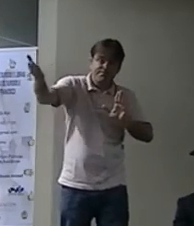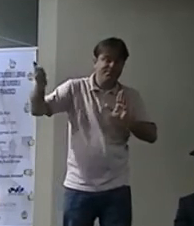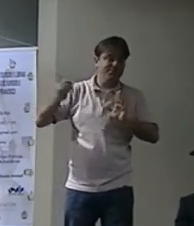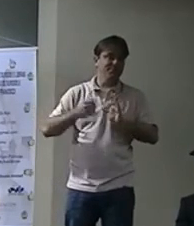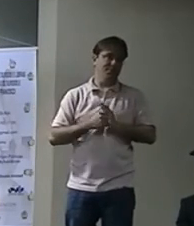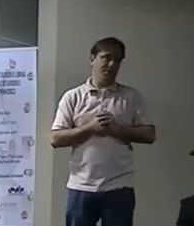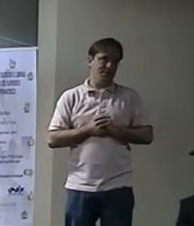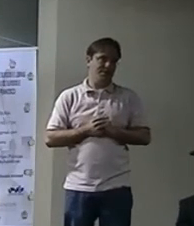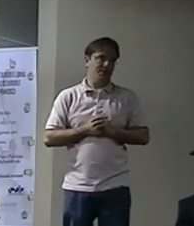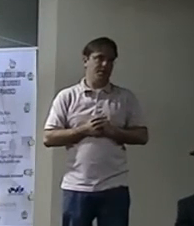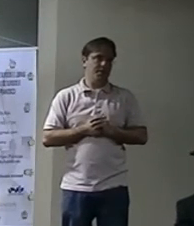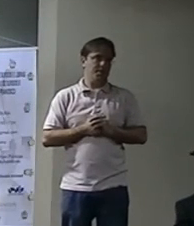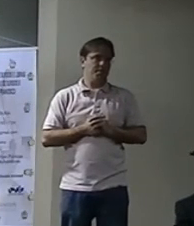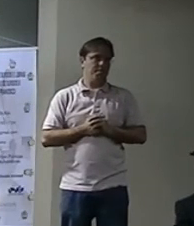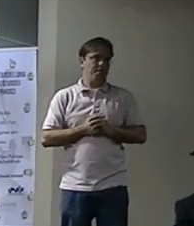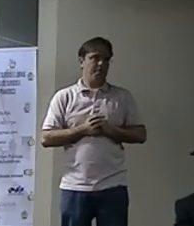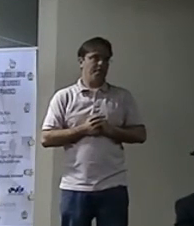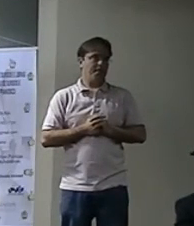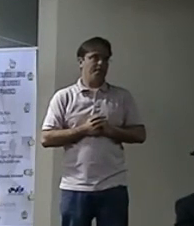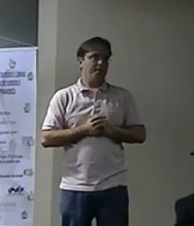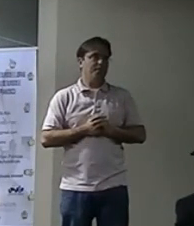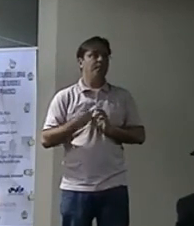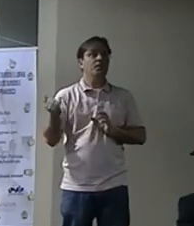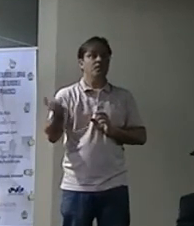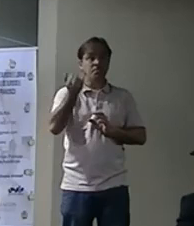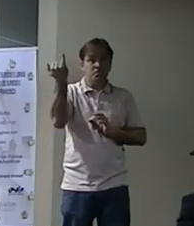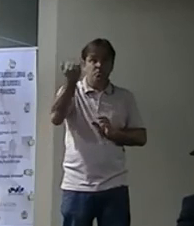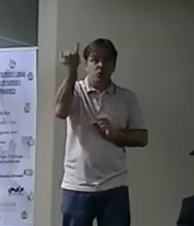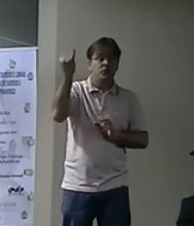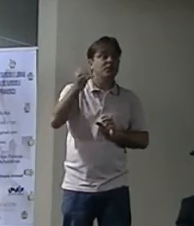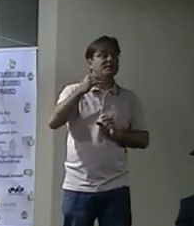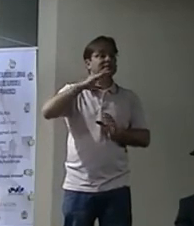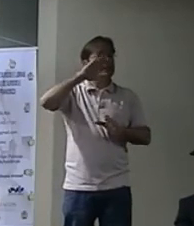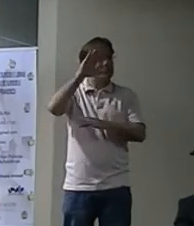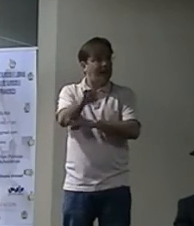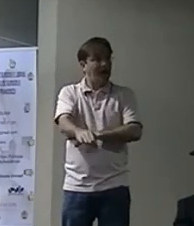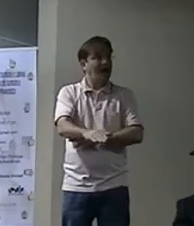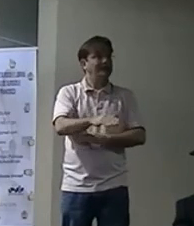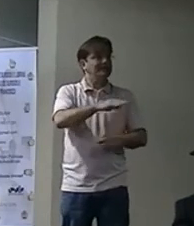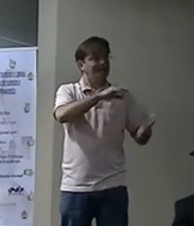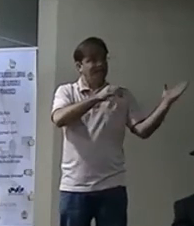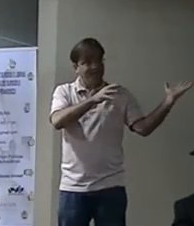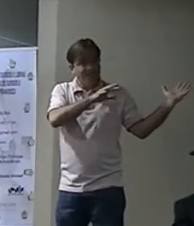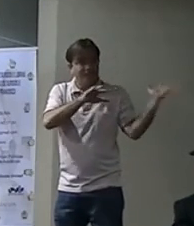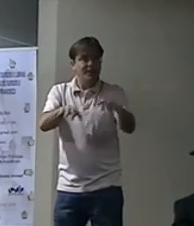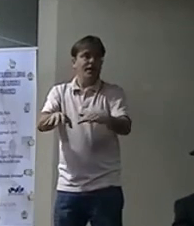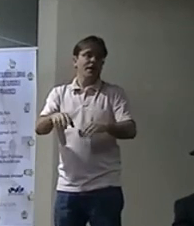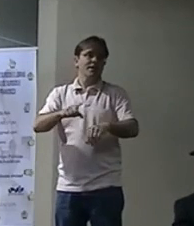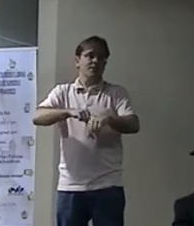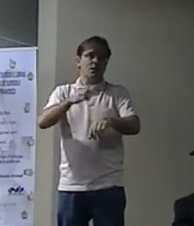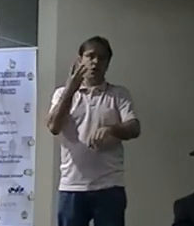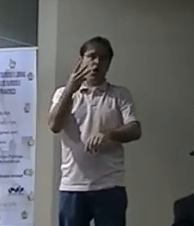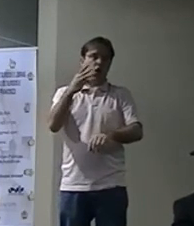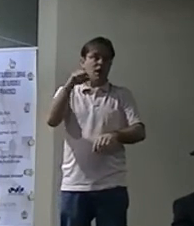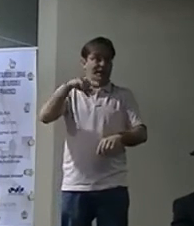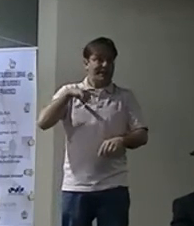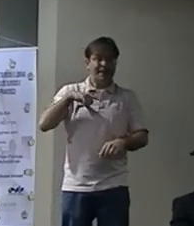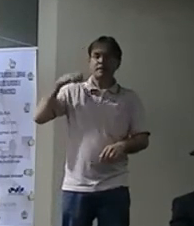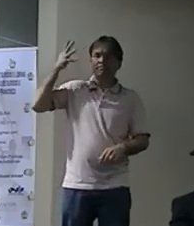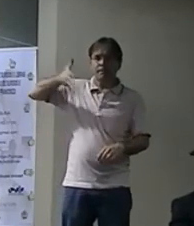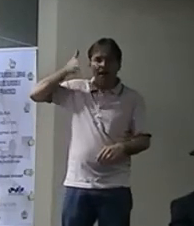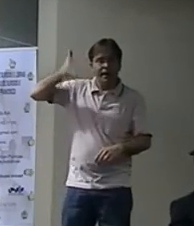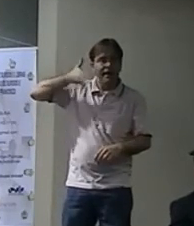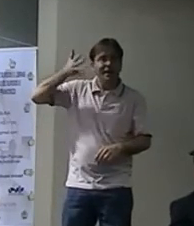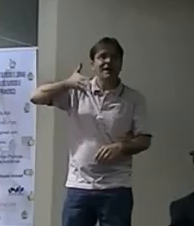por isso que eu deixo bem claro para todos vocês, não deixem de vir à tarde, porque é quando a gente vai trazer a proposta do programa